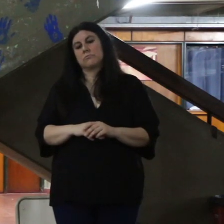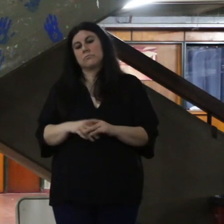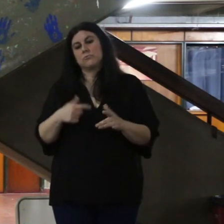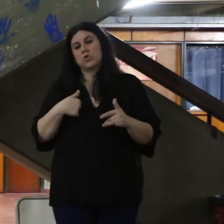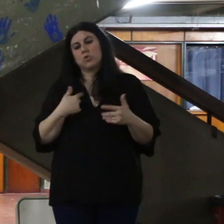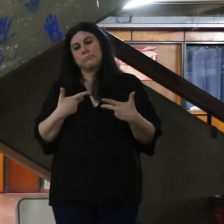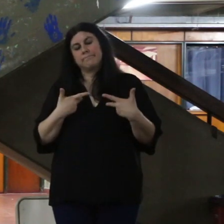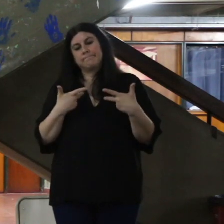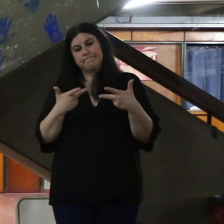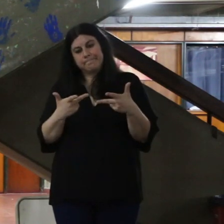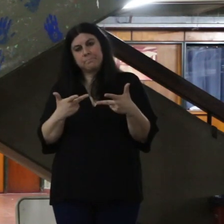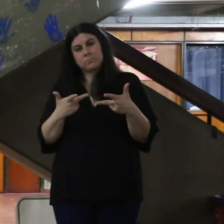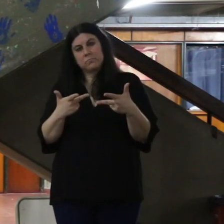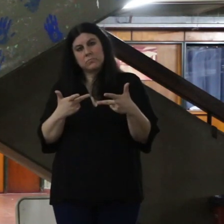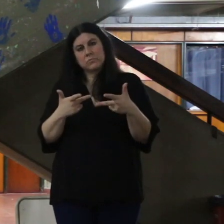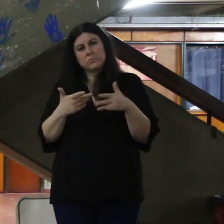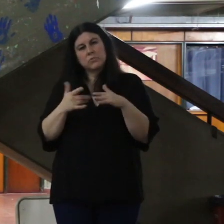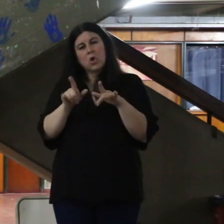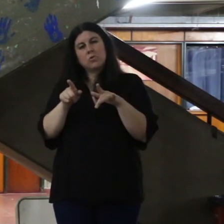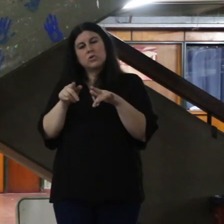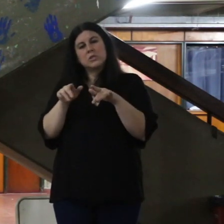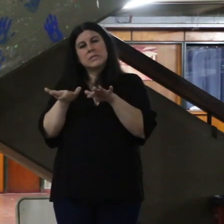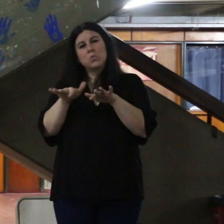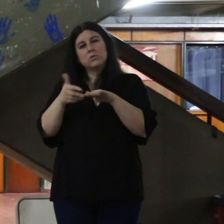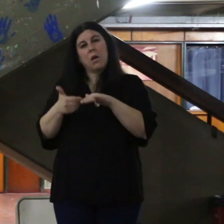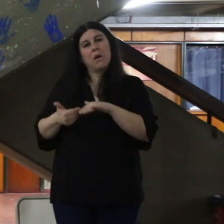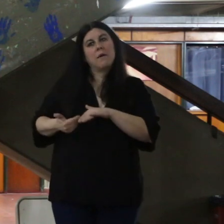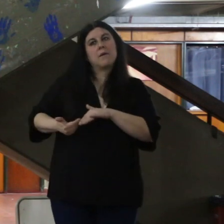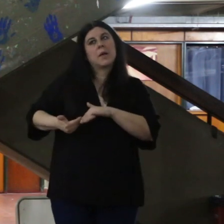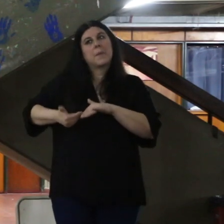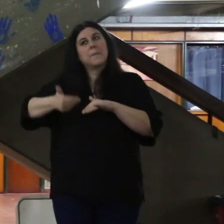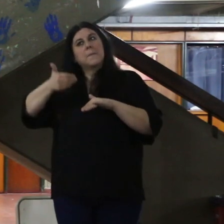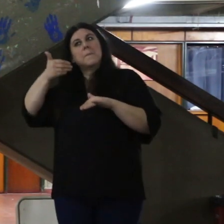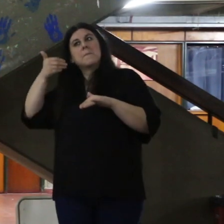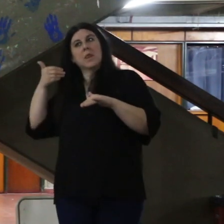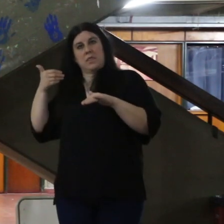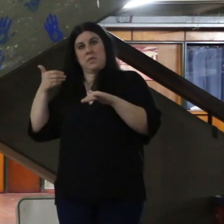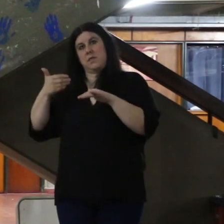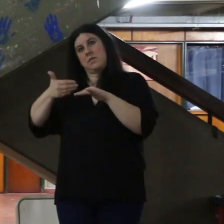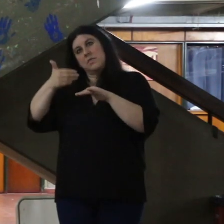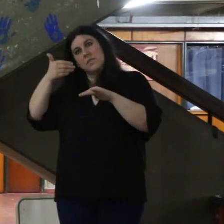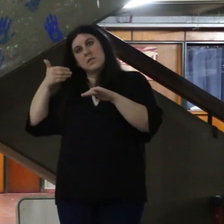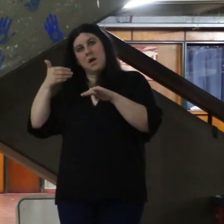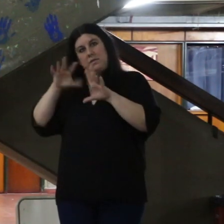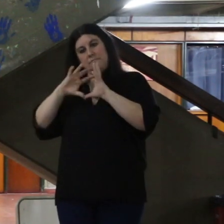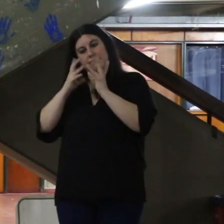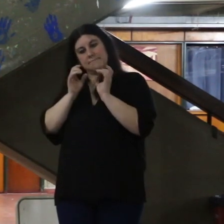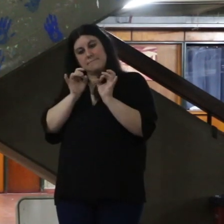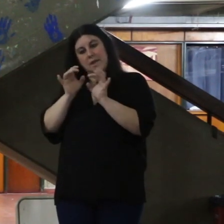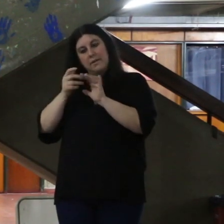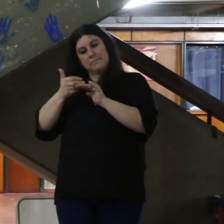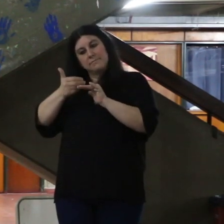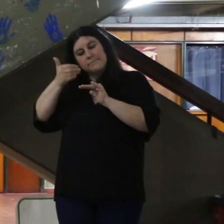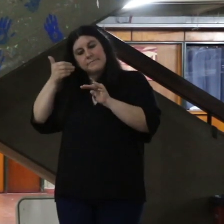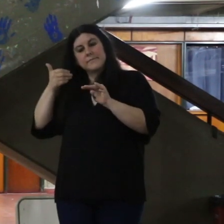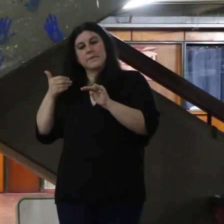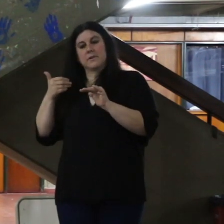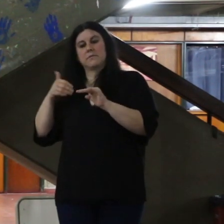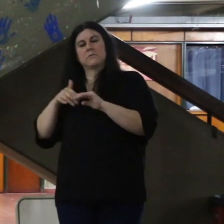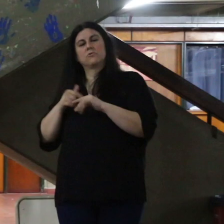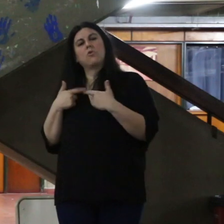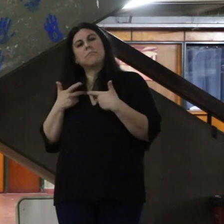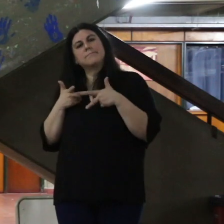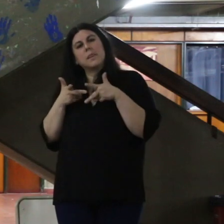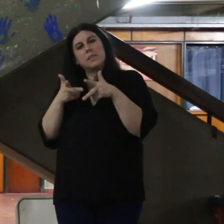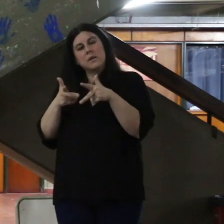cuando decía antes, vamos a la pre y vamos al piso, ¿sí?, al piso que tenemos, yo